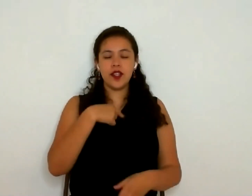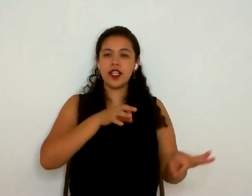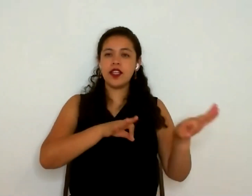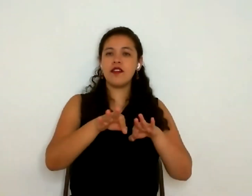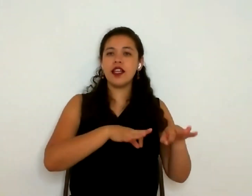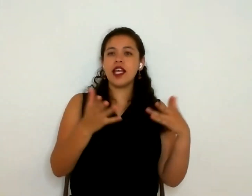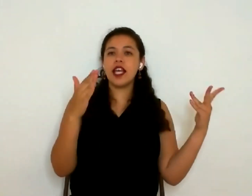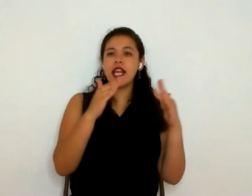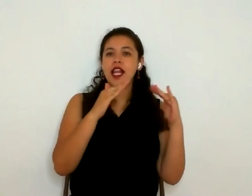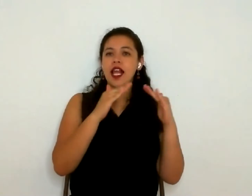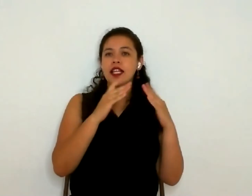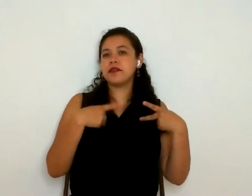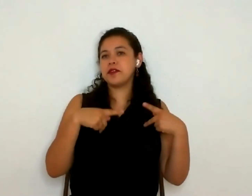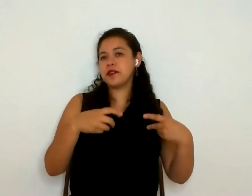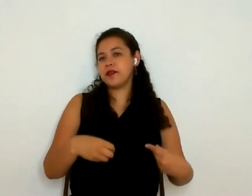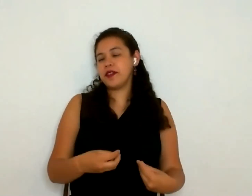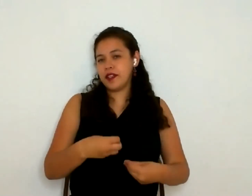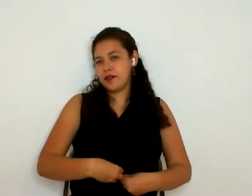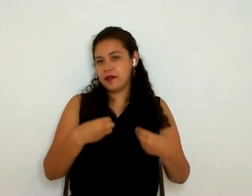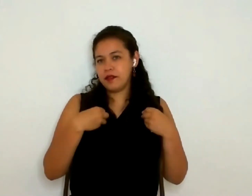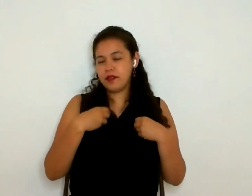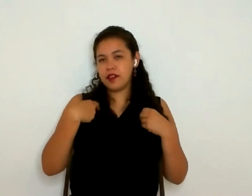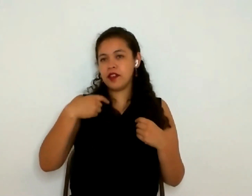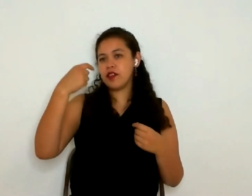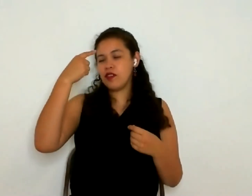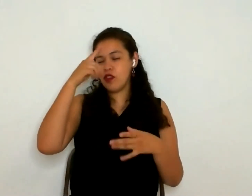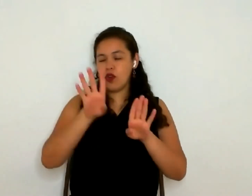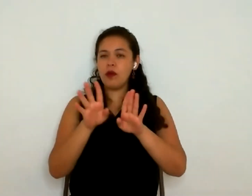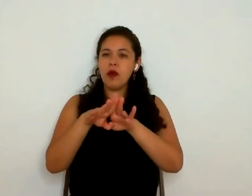como que si tengo un desfasamiento de lo que